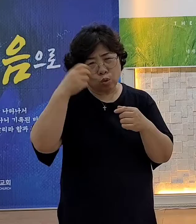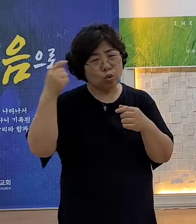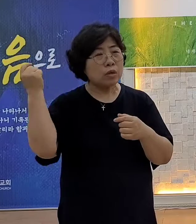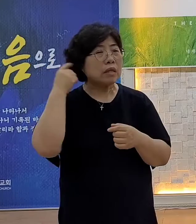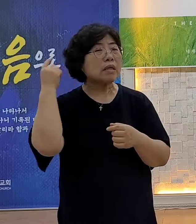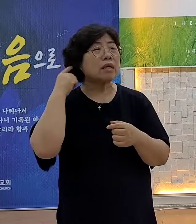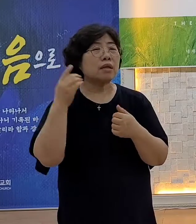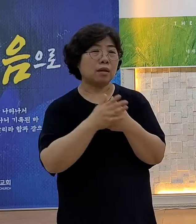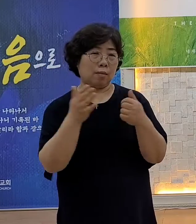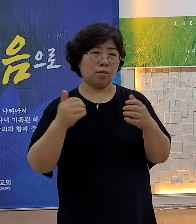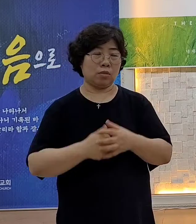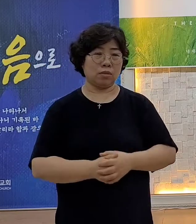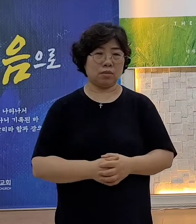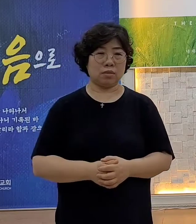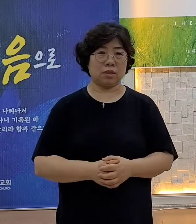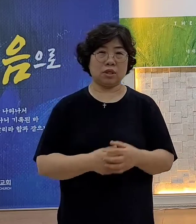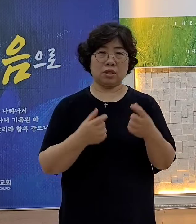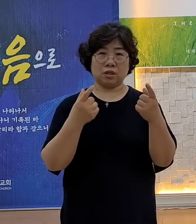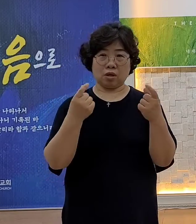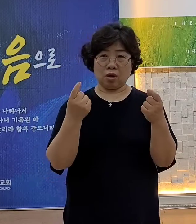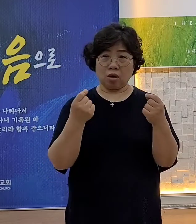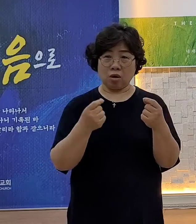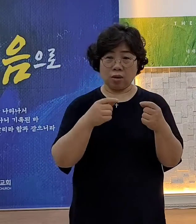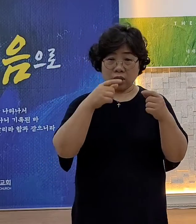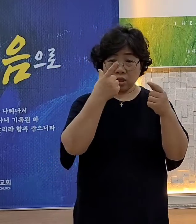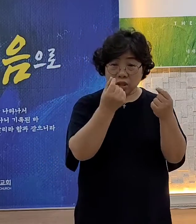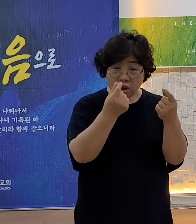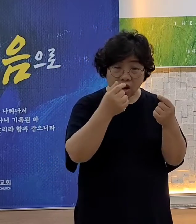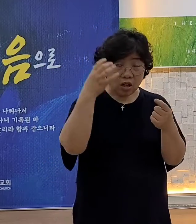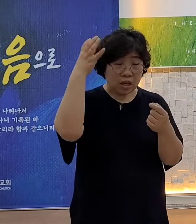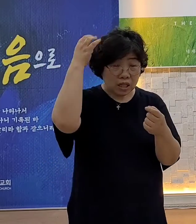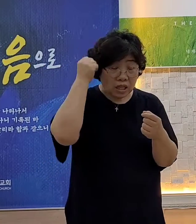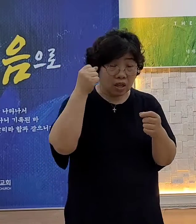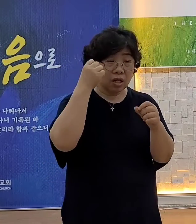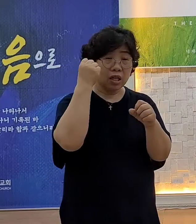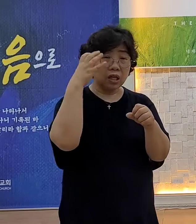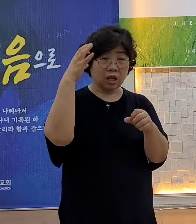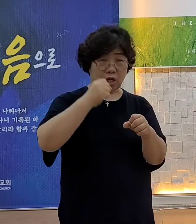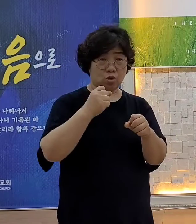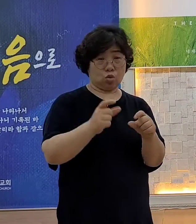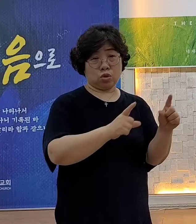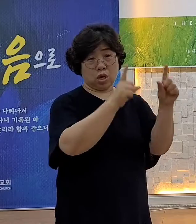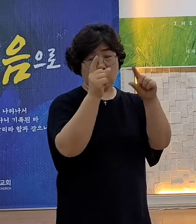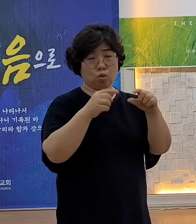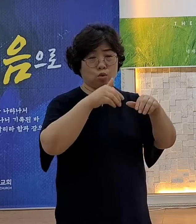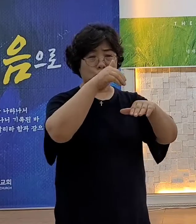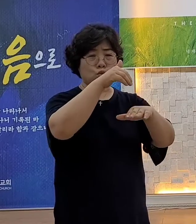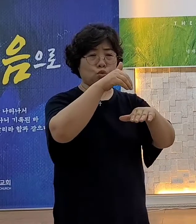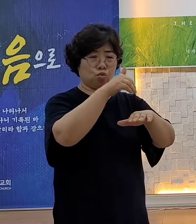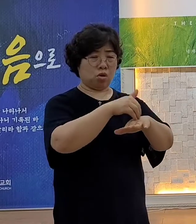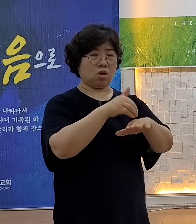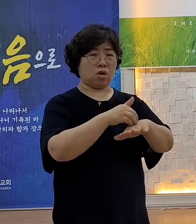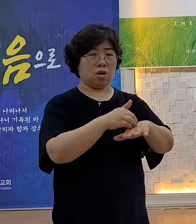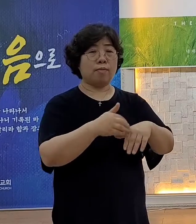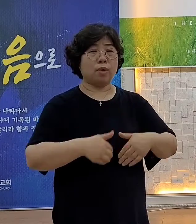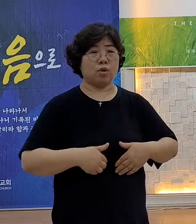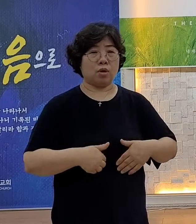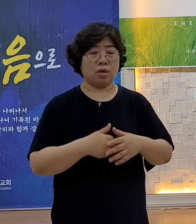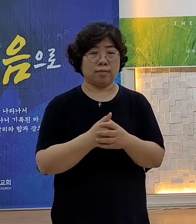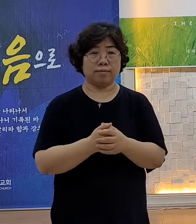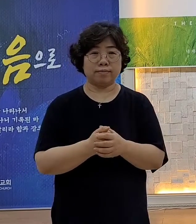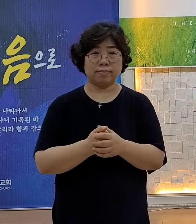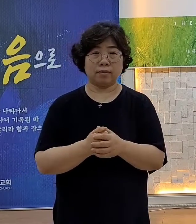여러분 이런 게 다 기억이란 말이에요. 기억. 그리고 훈련입니다. 그래서